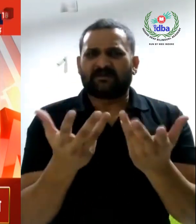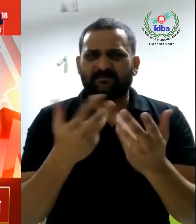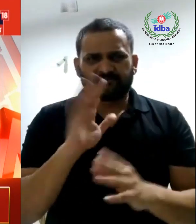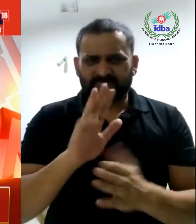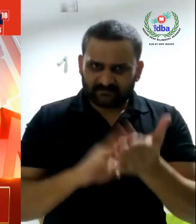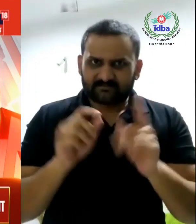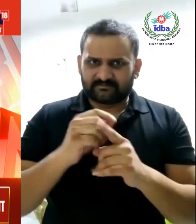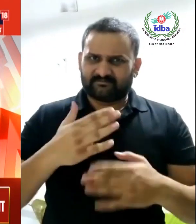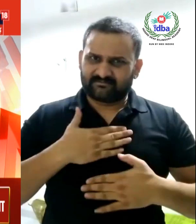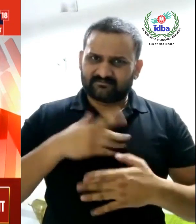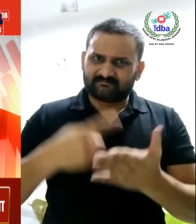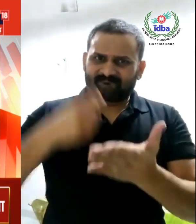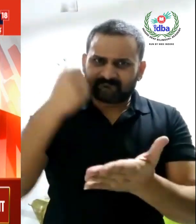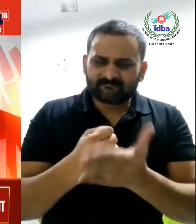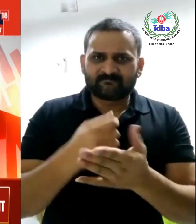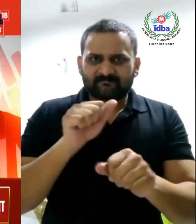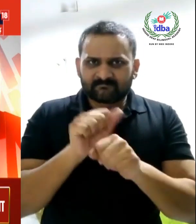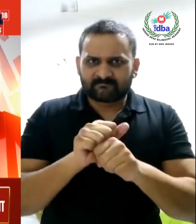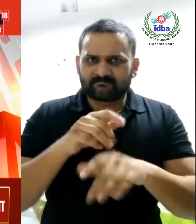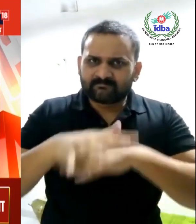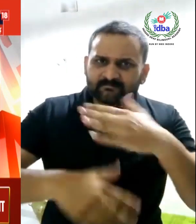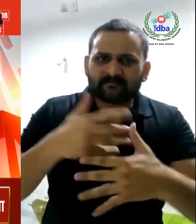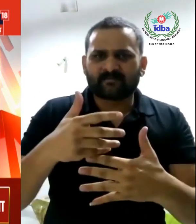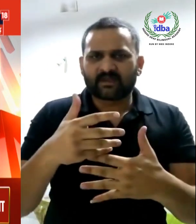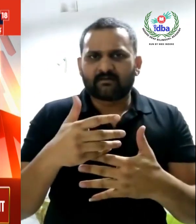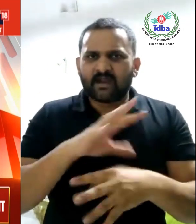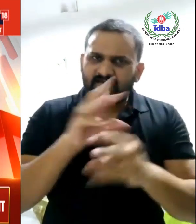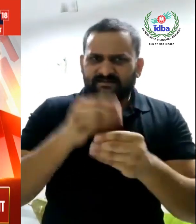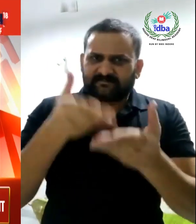अपने प्रदेश में ही रजिस्टर, अपने प्रदेश में ही